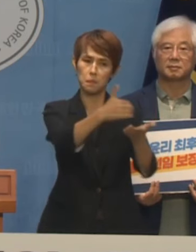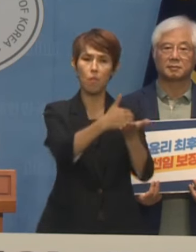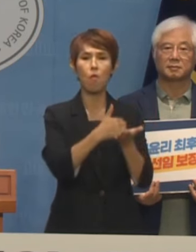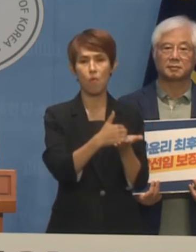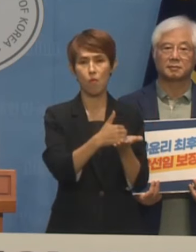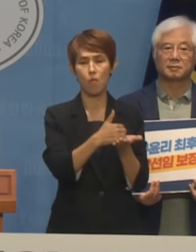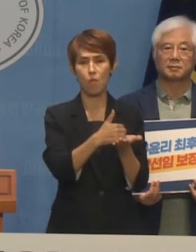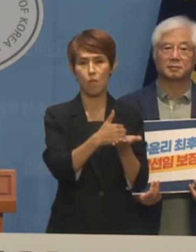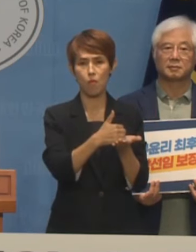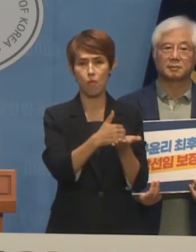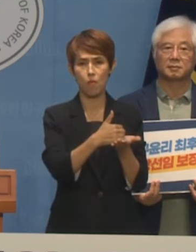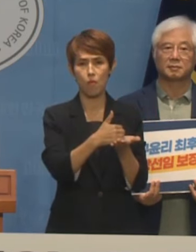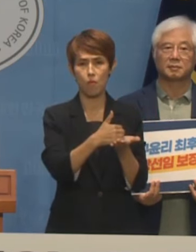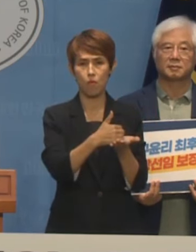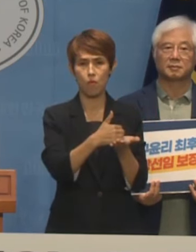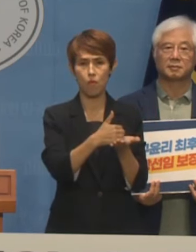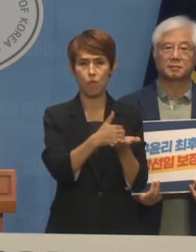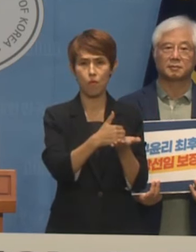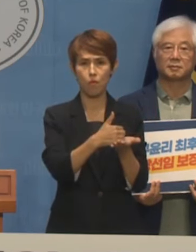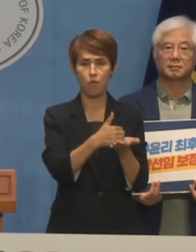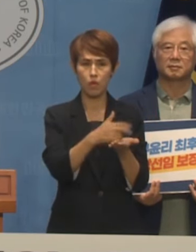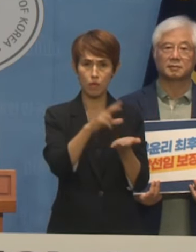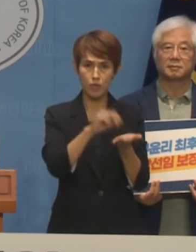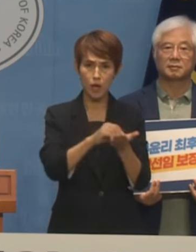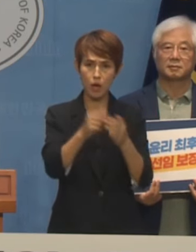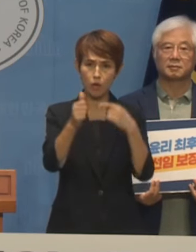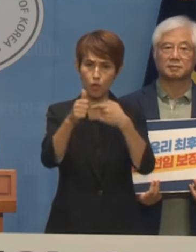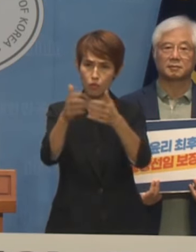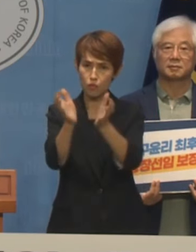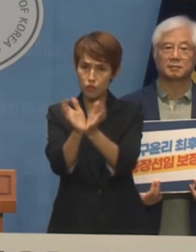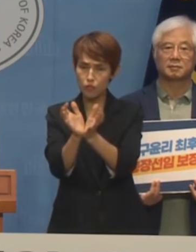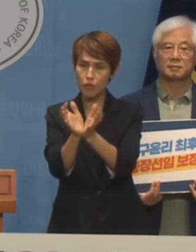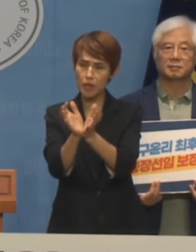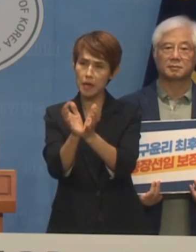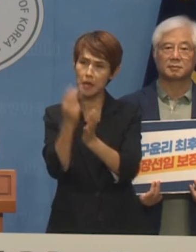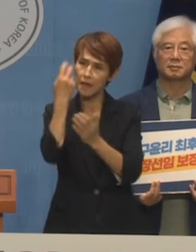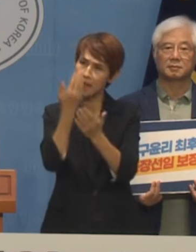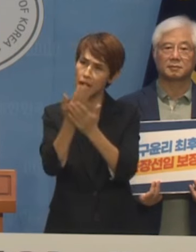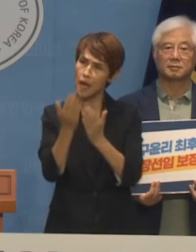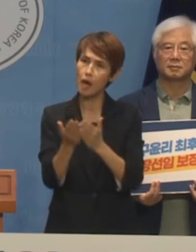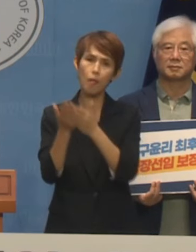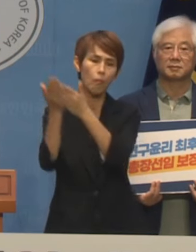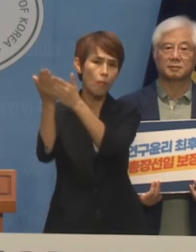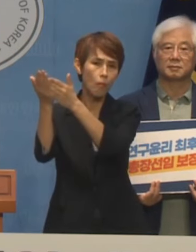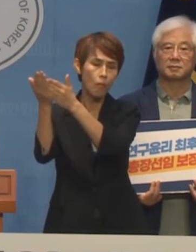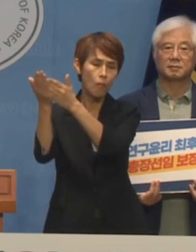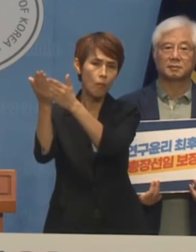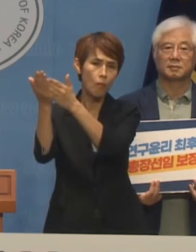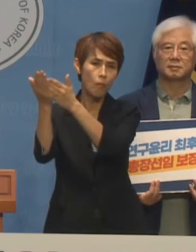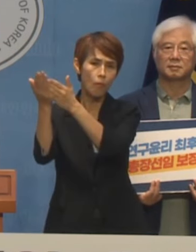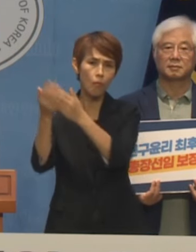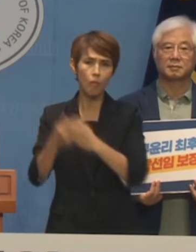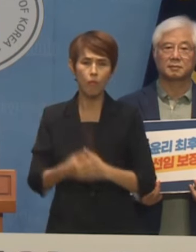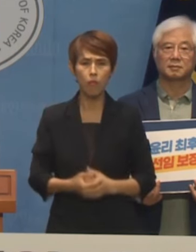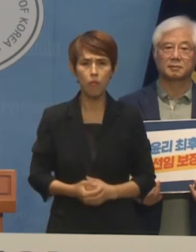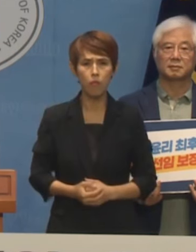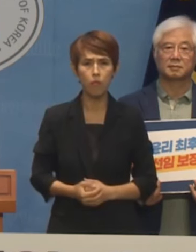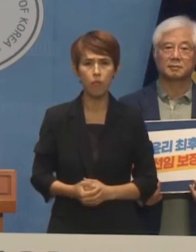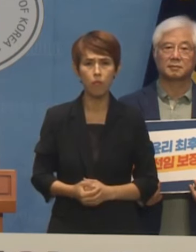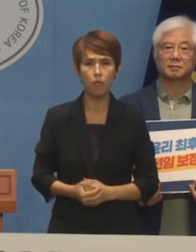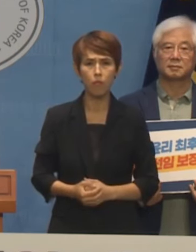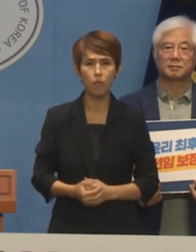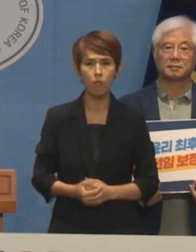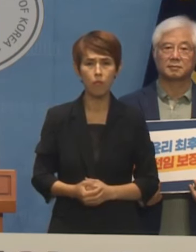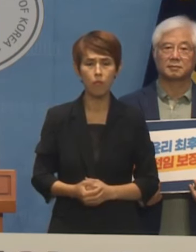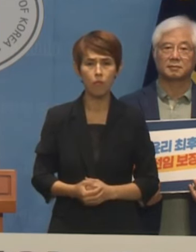제시됐고 이와 관련한 문제를 교육부에 유권 해석해 줄 것을 요청했다고 합니다. 그런데 언론 보도에